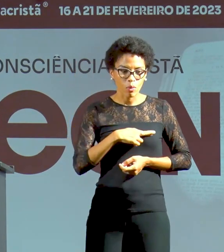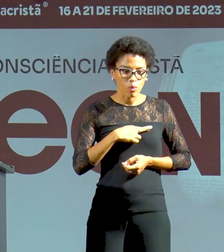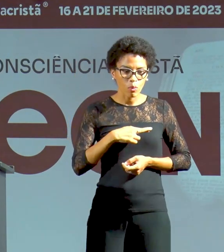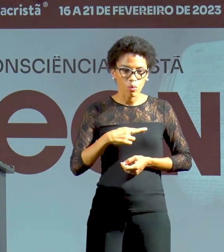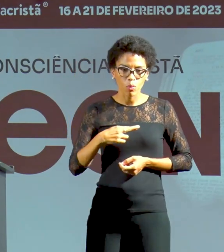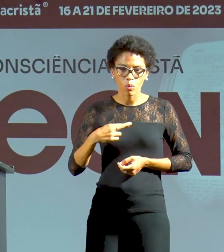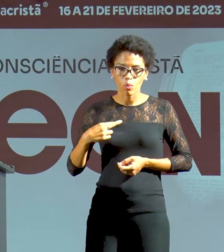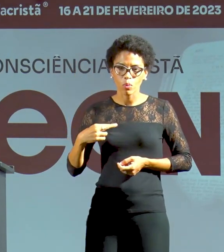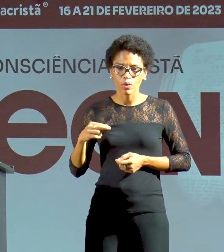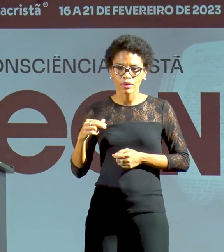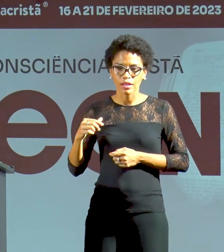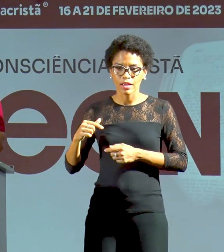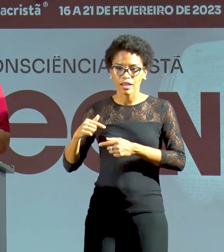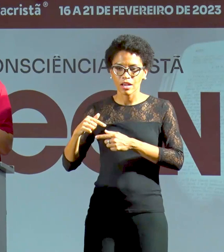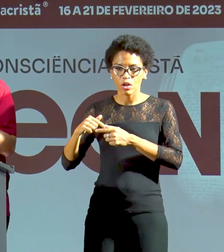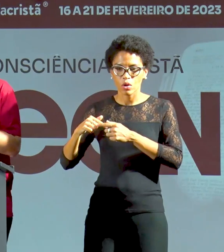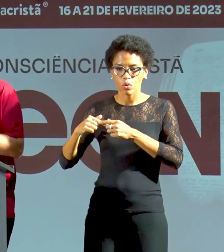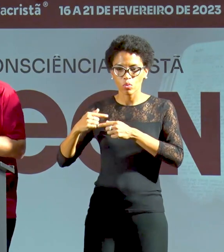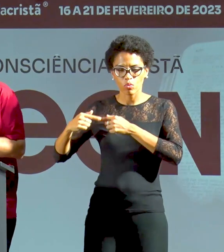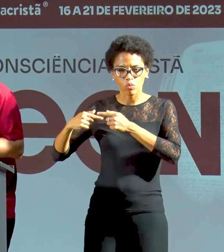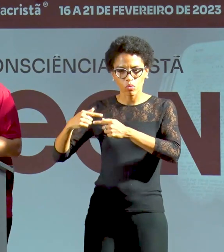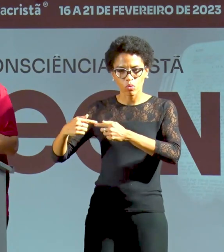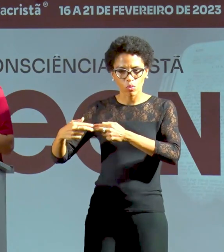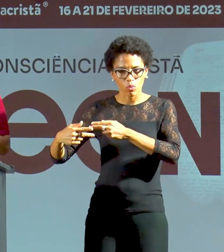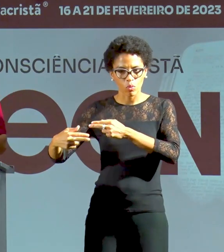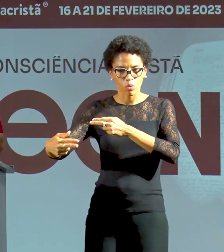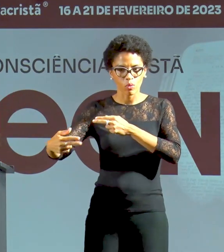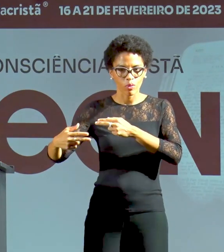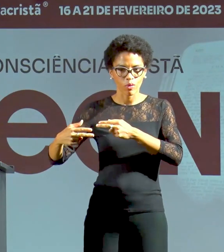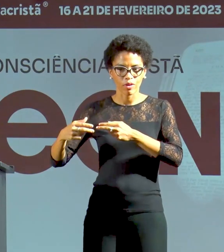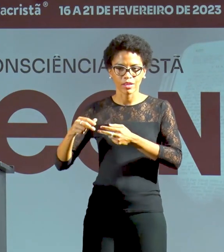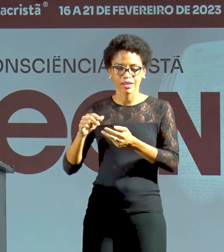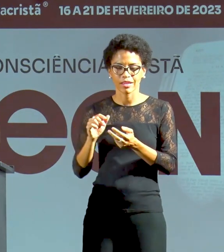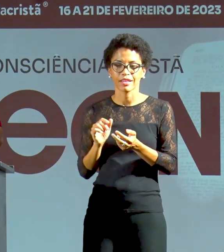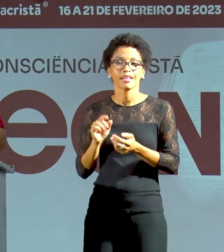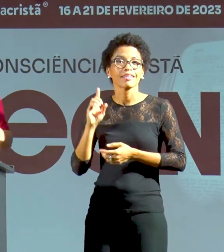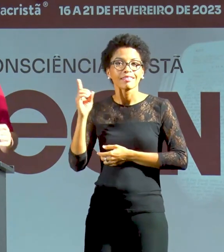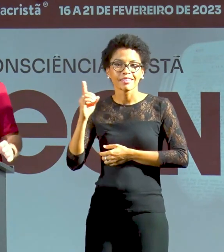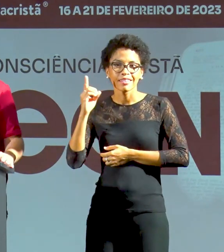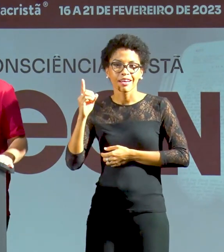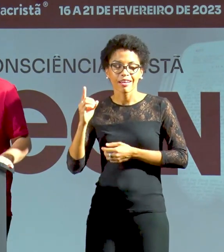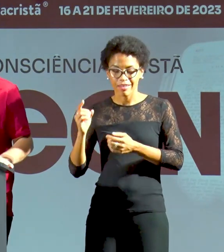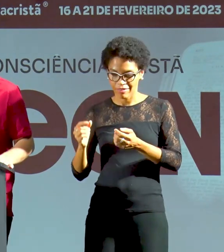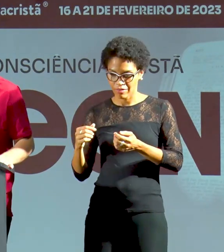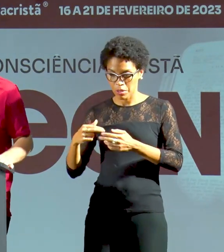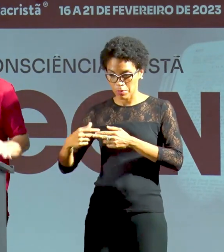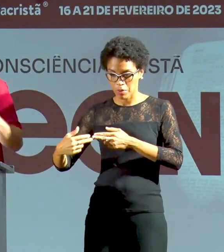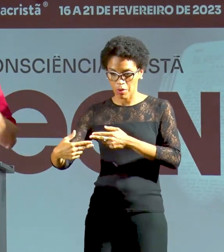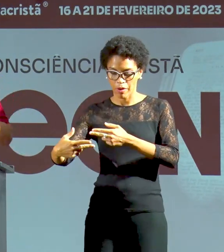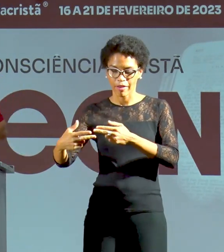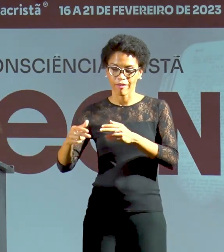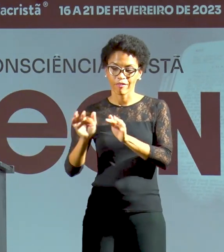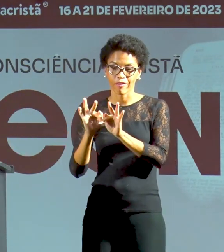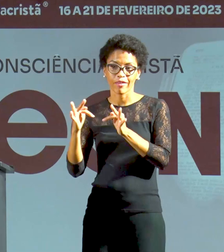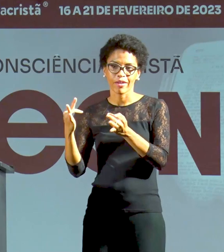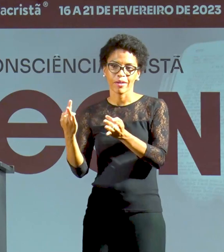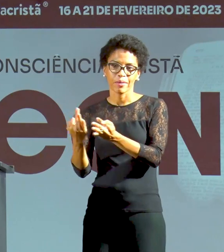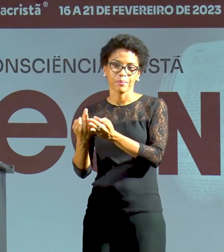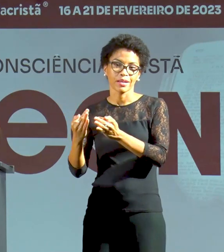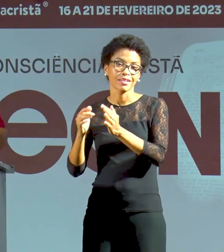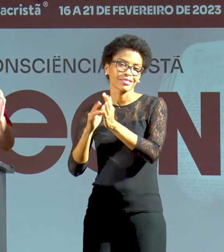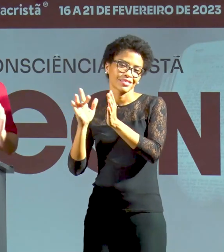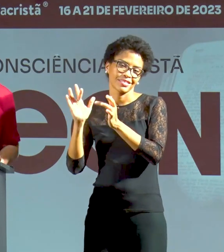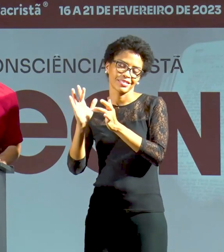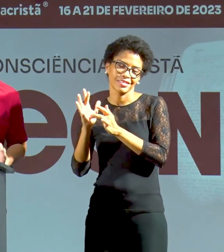de Jesus olha a transformação Olha o que Deus faz na vida de Rute naquela família galera